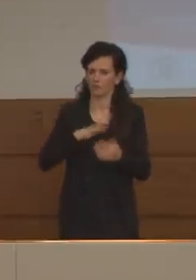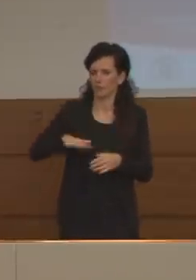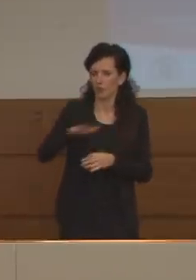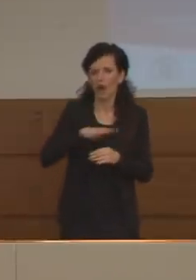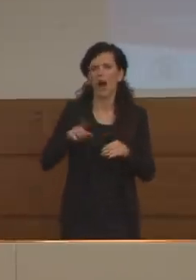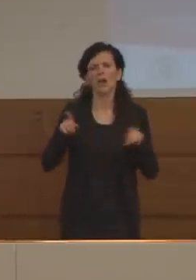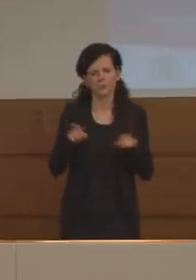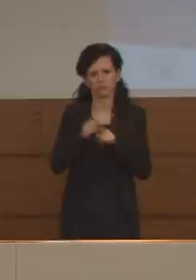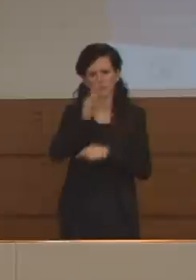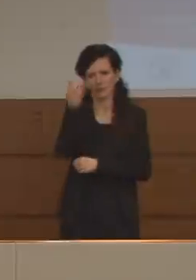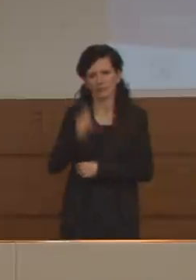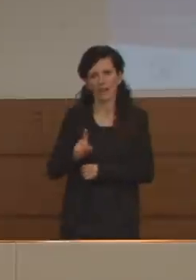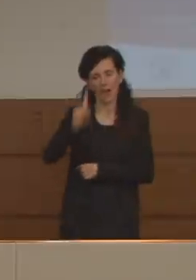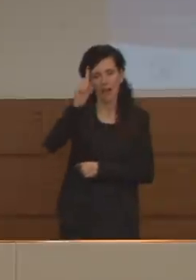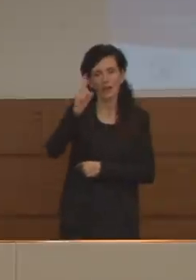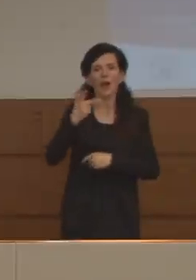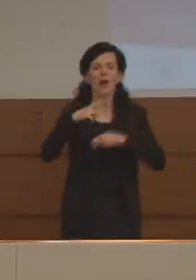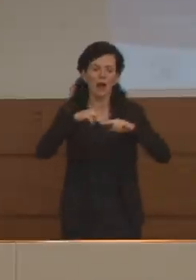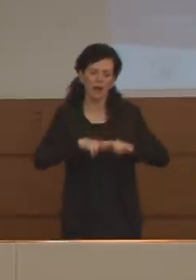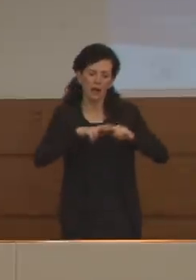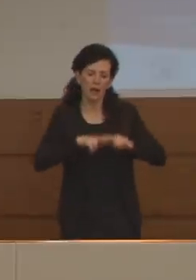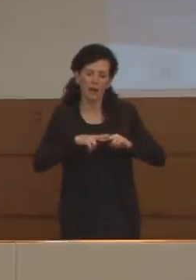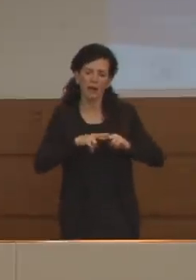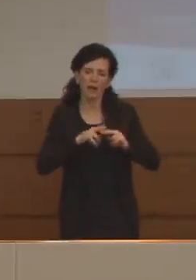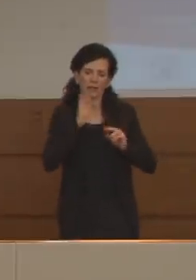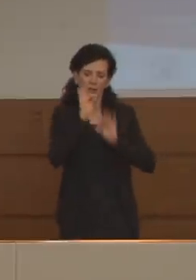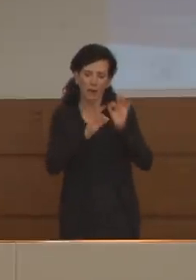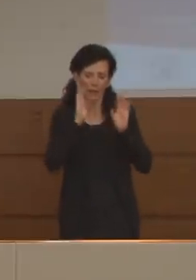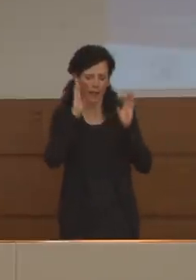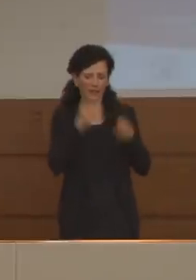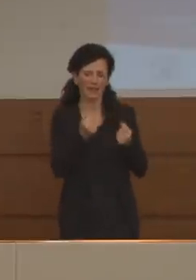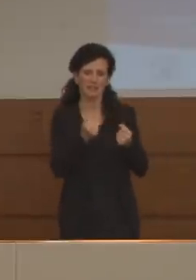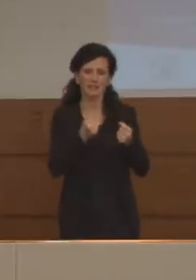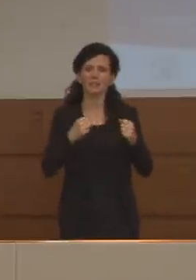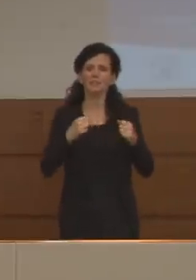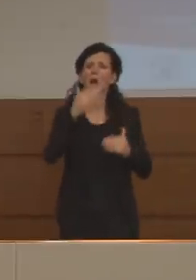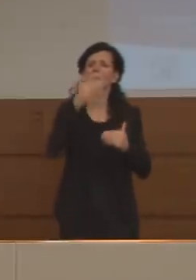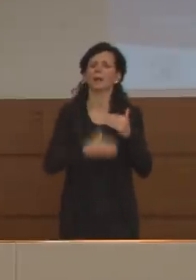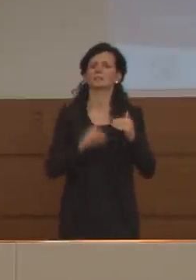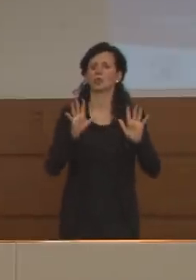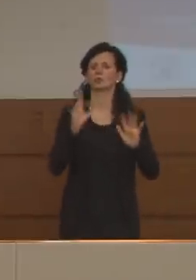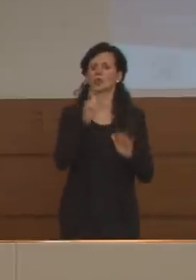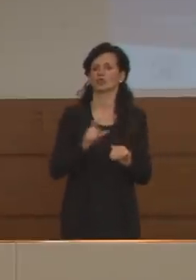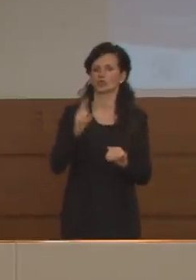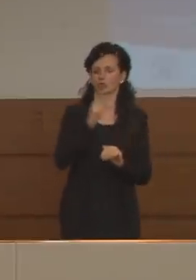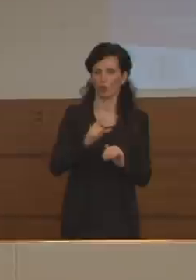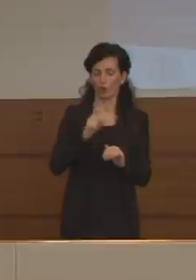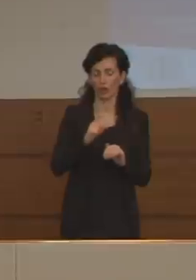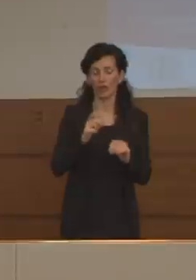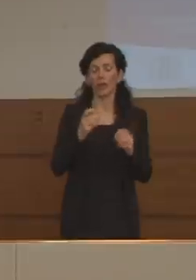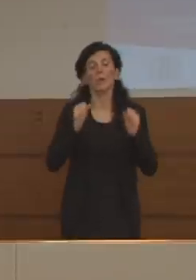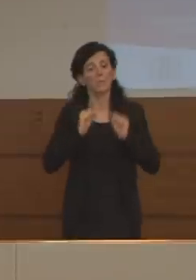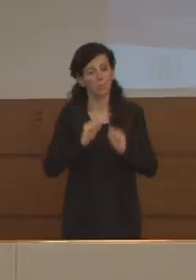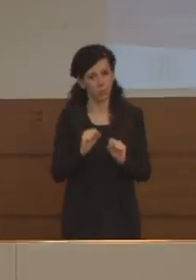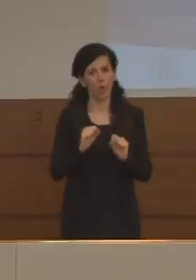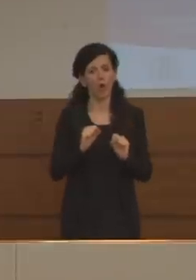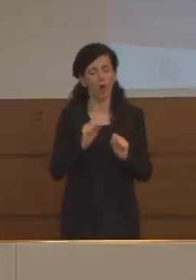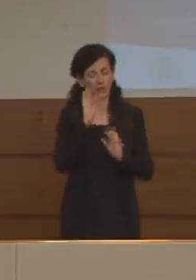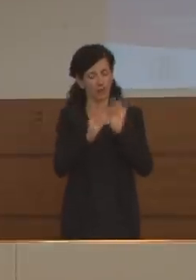degenza media di circa 10 giorni e nella maggior parte dei casi può estendersi fino ai 15